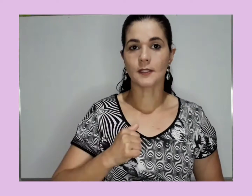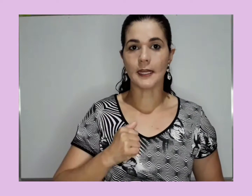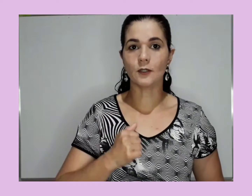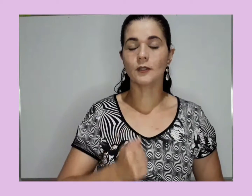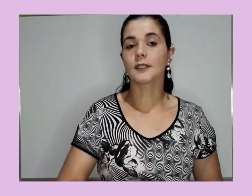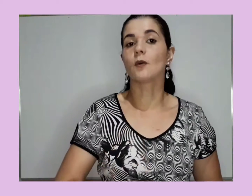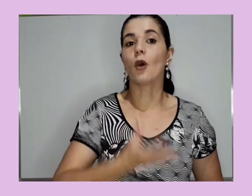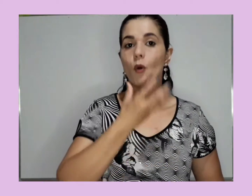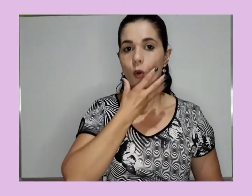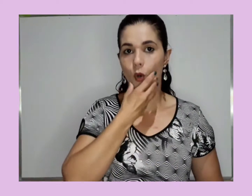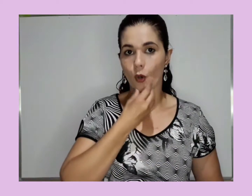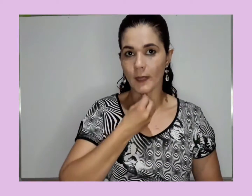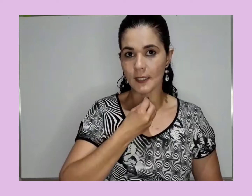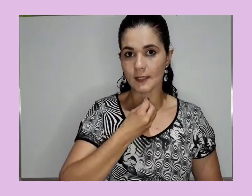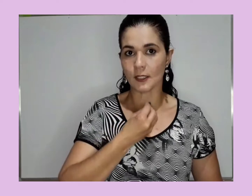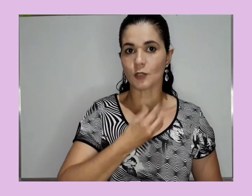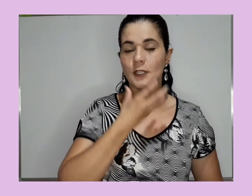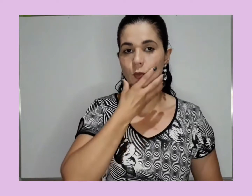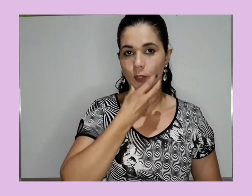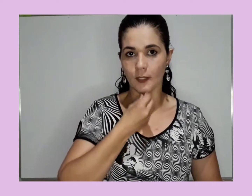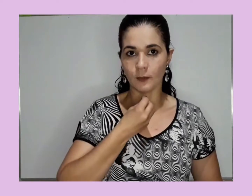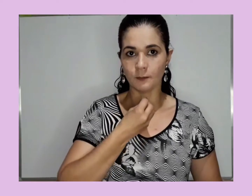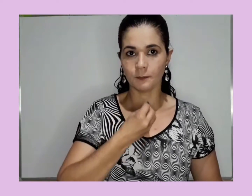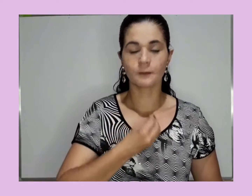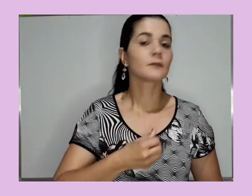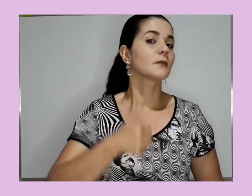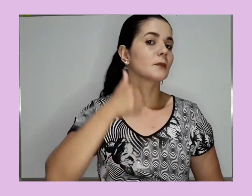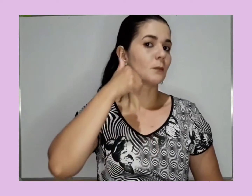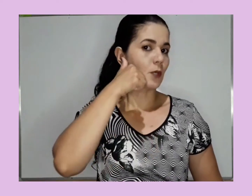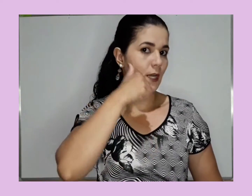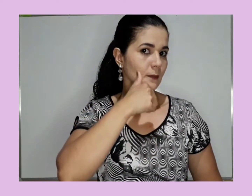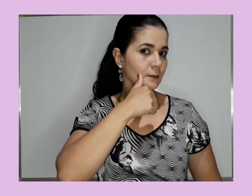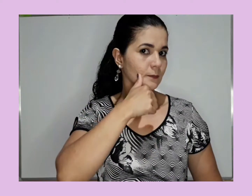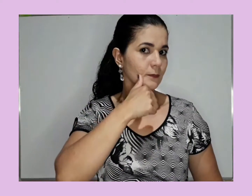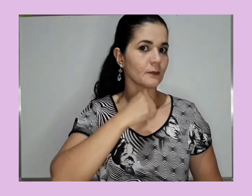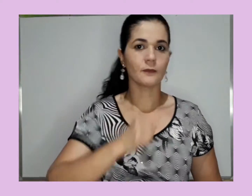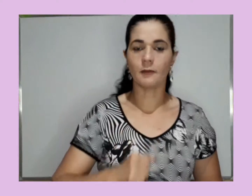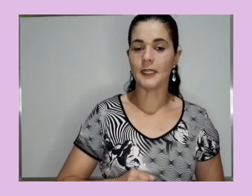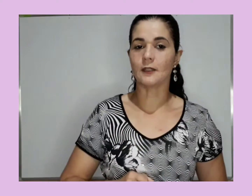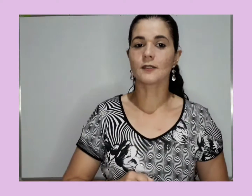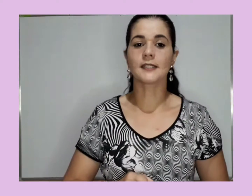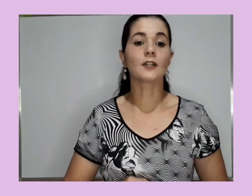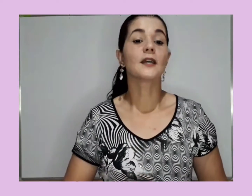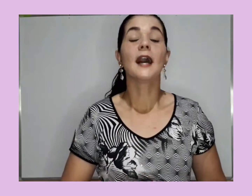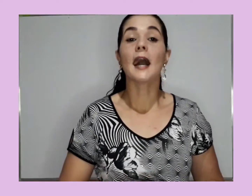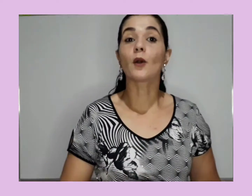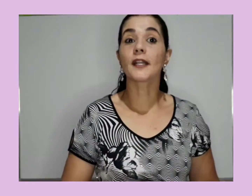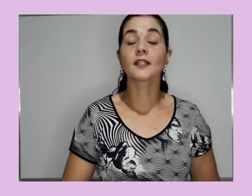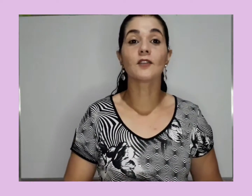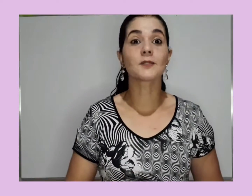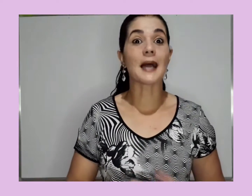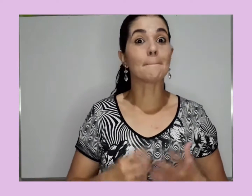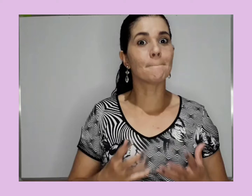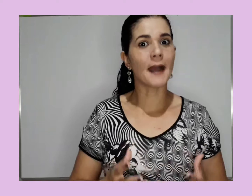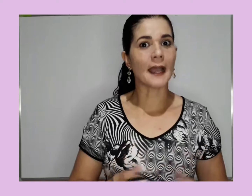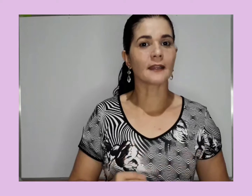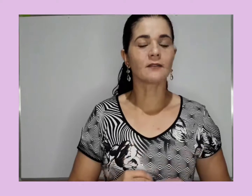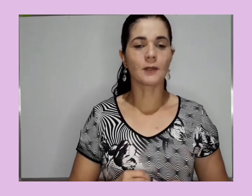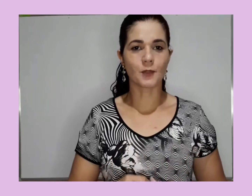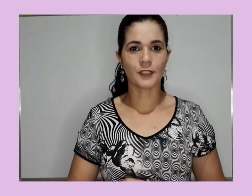Certo? Então, ó, homem, sinal de masculino, mulher, feminino, certo? Agora, então, vamos lá. Pai. Vamos conhecer o sinal